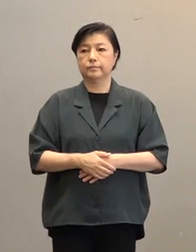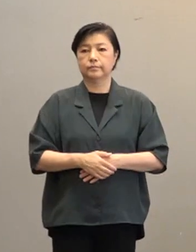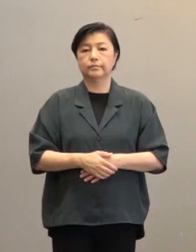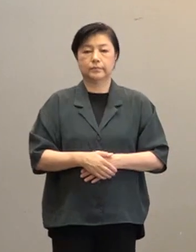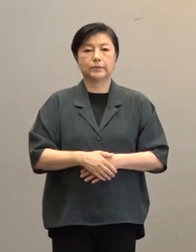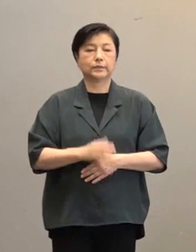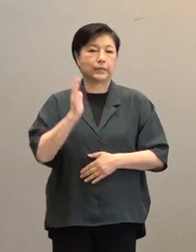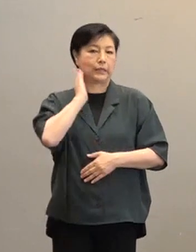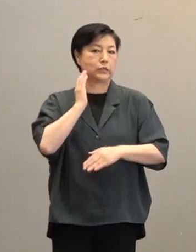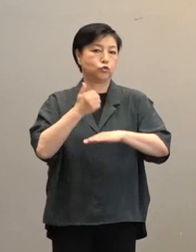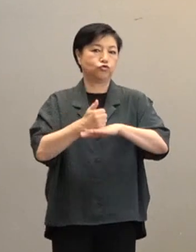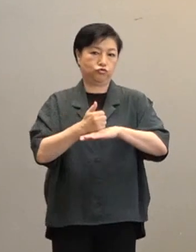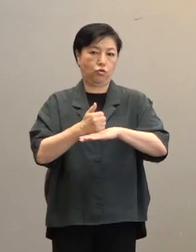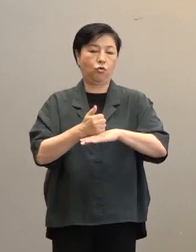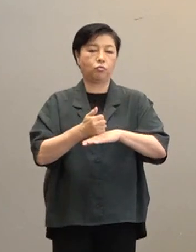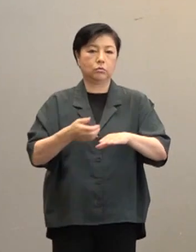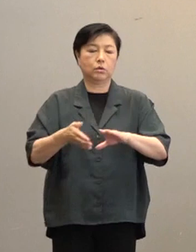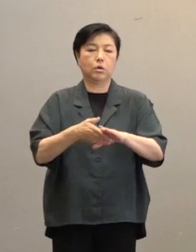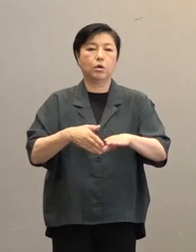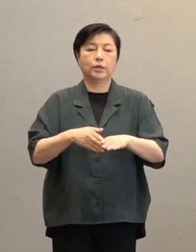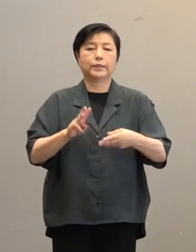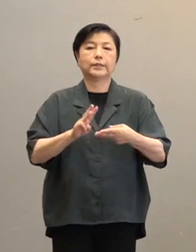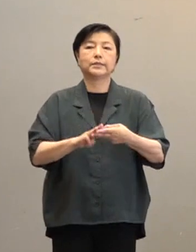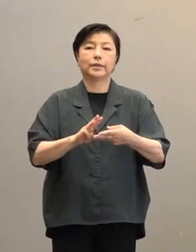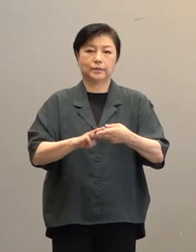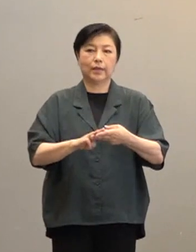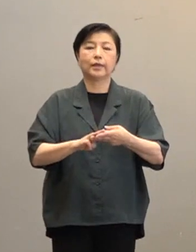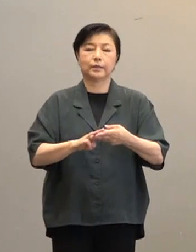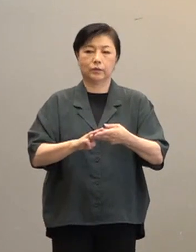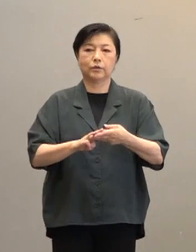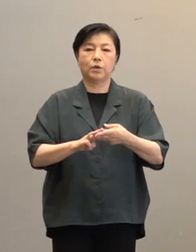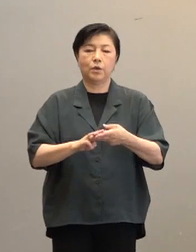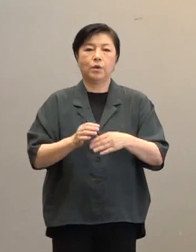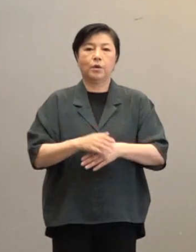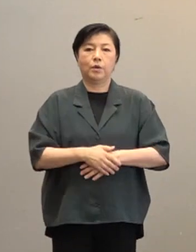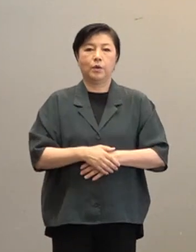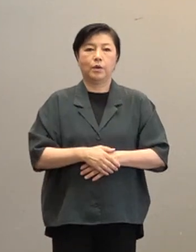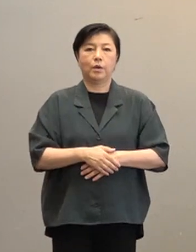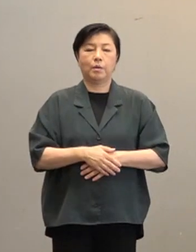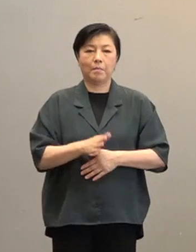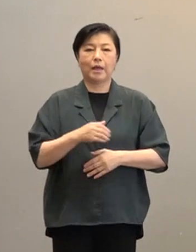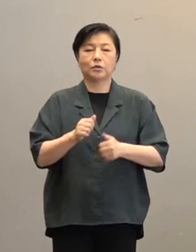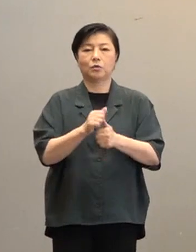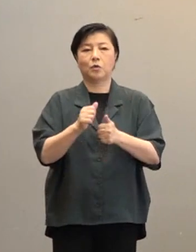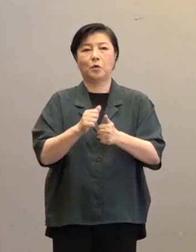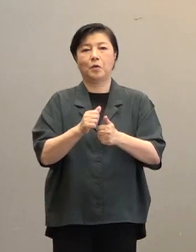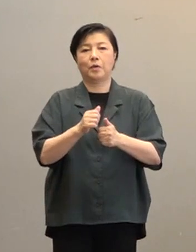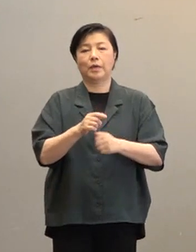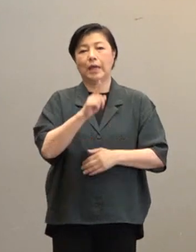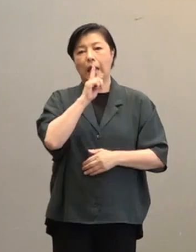田首相のですね、政務担当の秘書官が、事実上の更迭という形になりました。